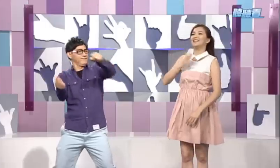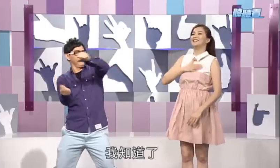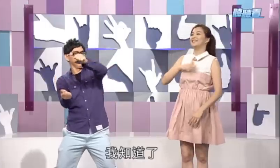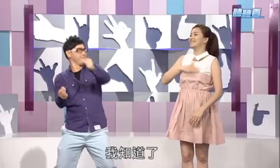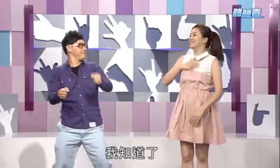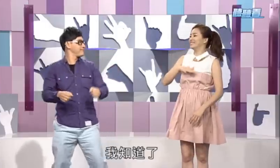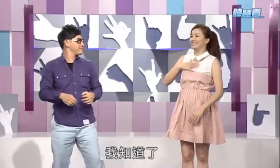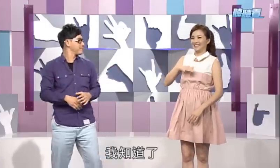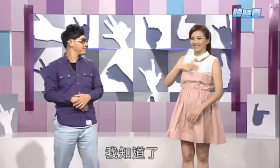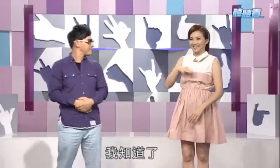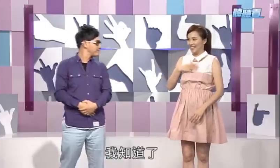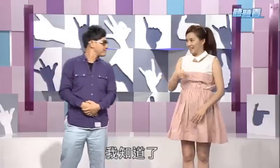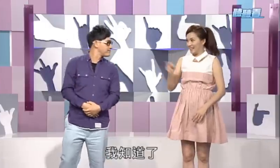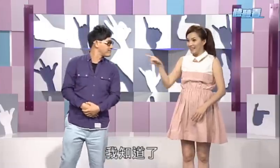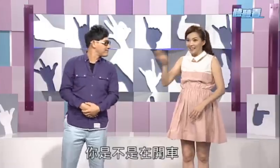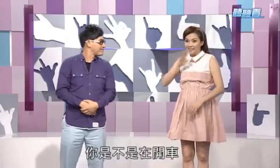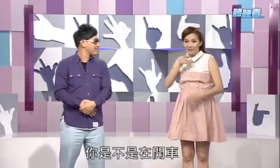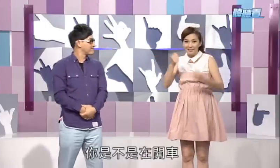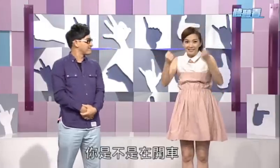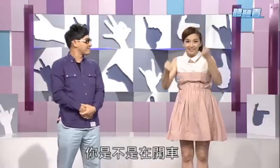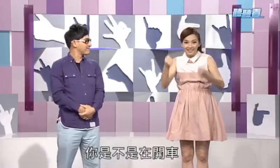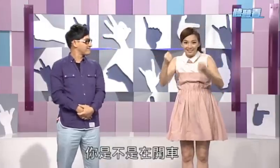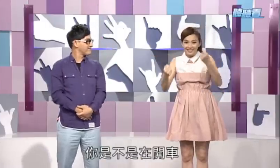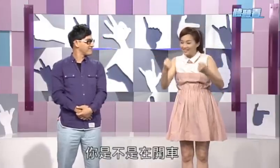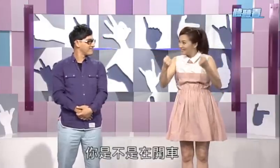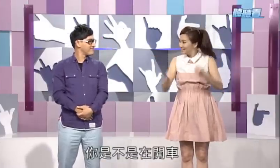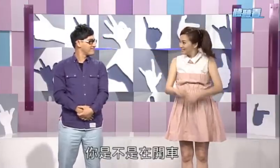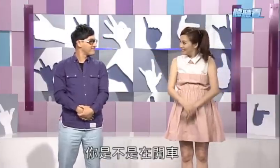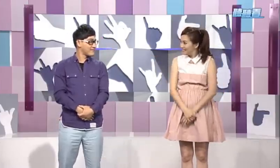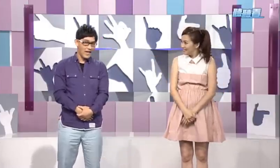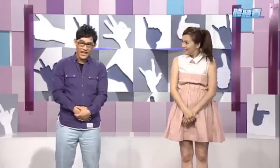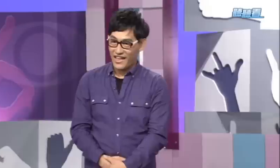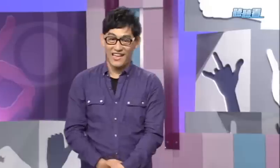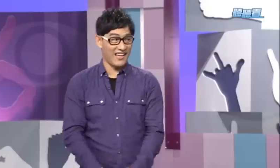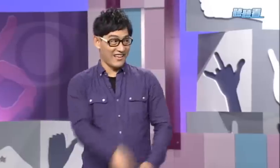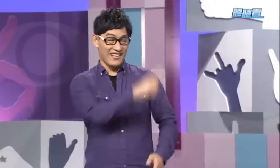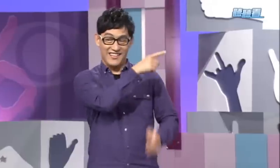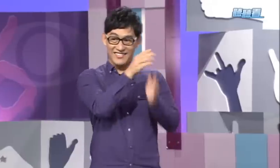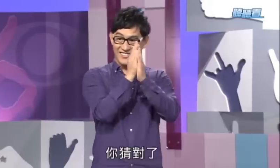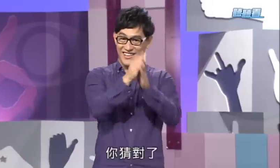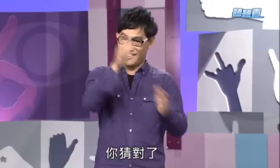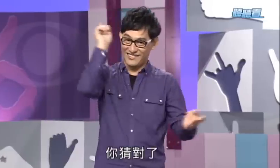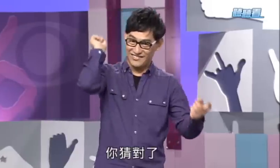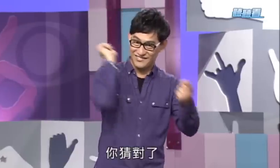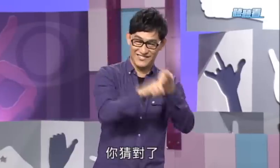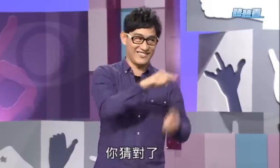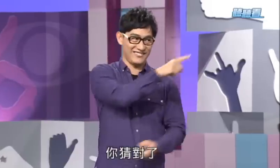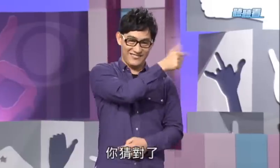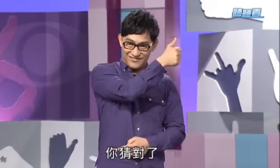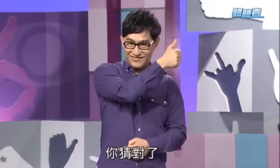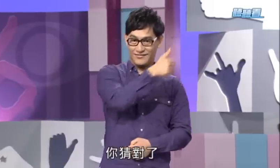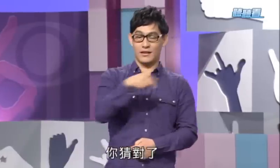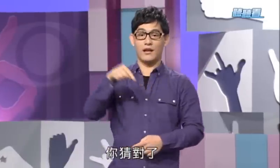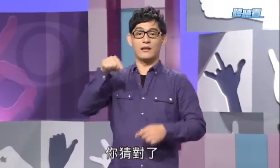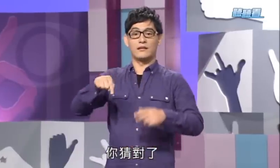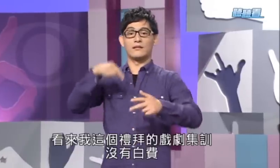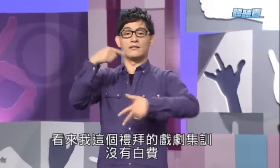我知道了，你是不是在开车？ 哎，你呀，猜对了。看来